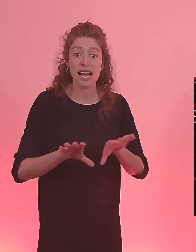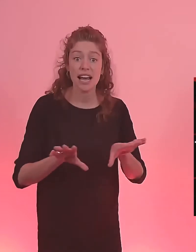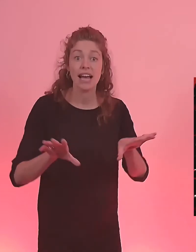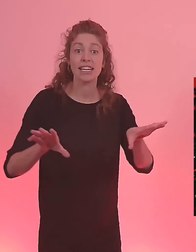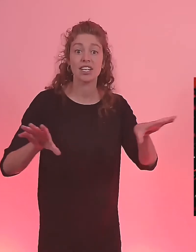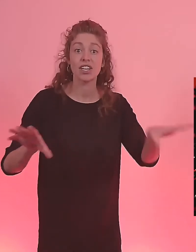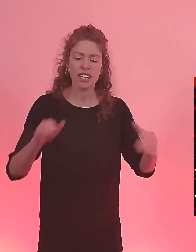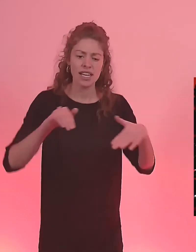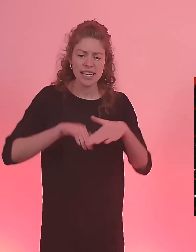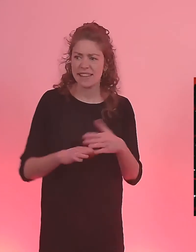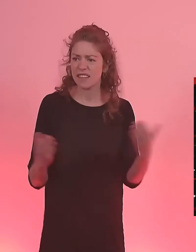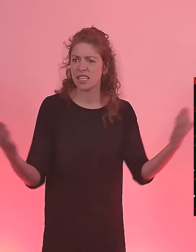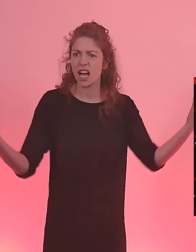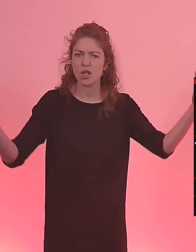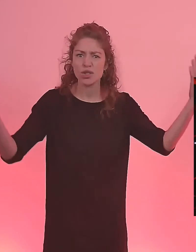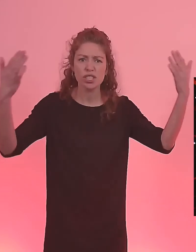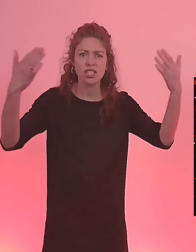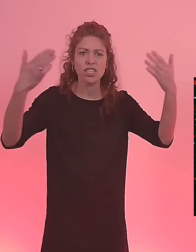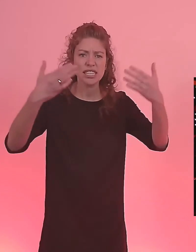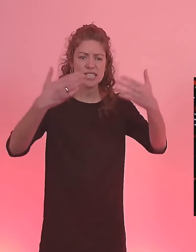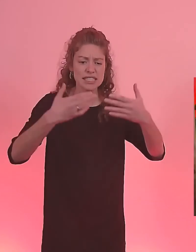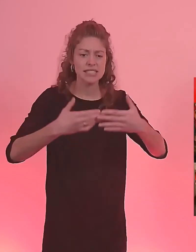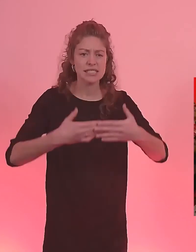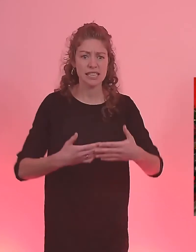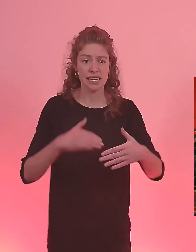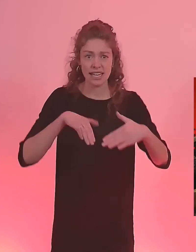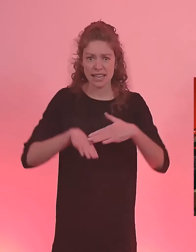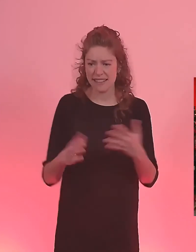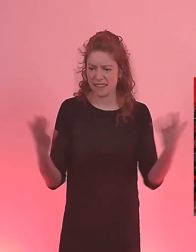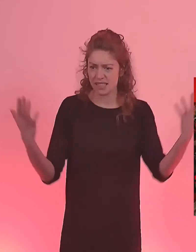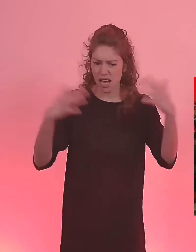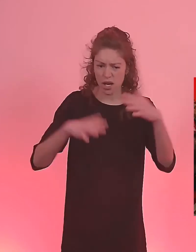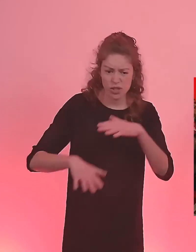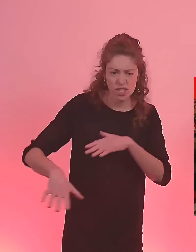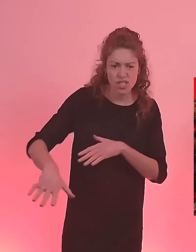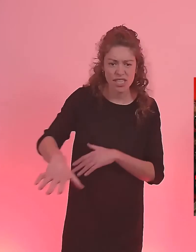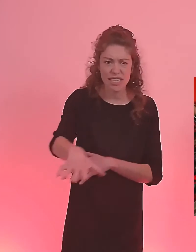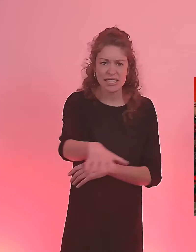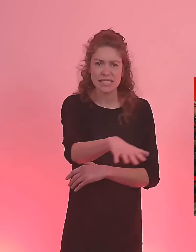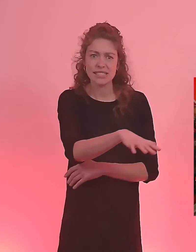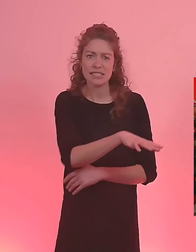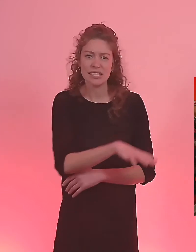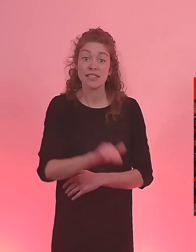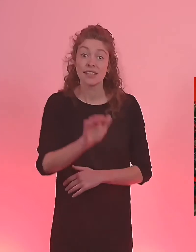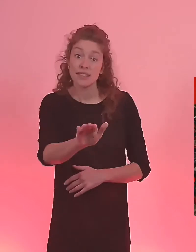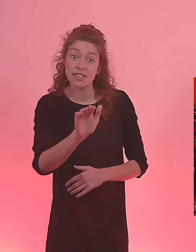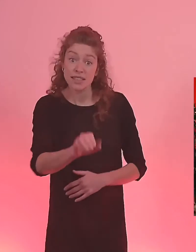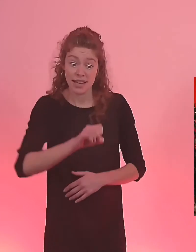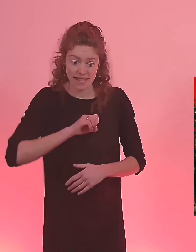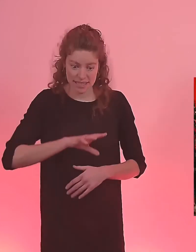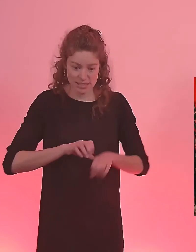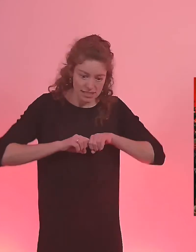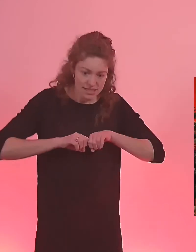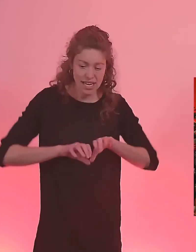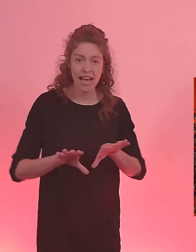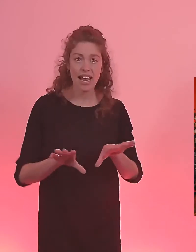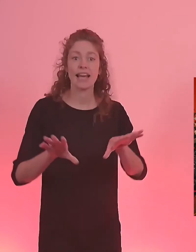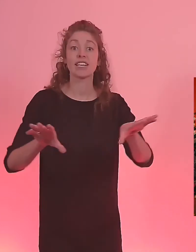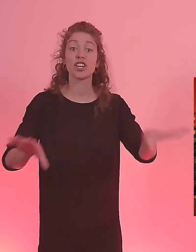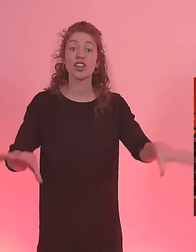maar schijnen. In de duisternis. In de duisternis. Laat je licht